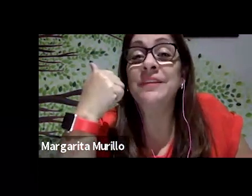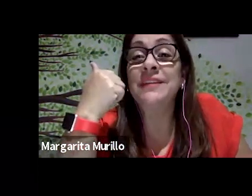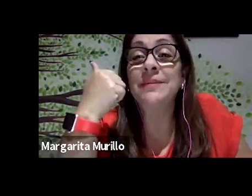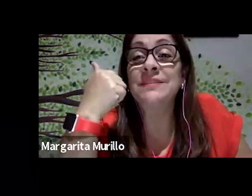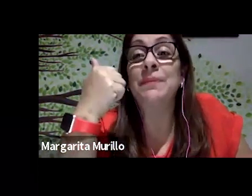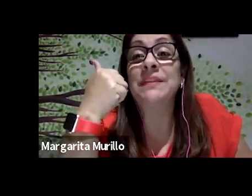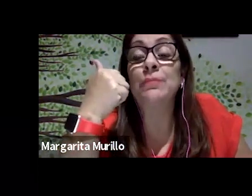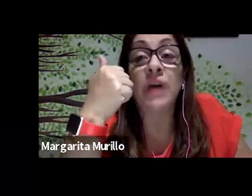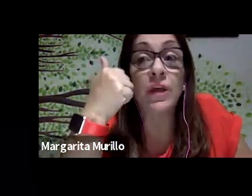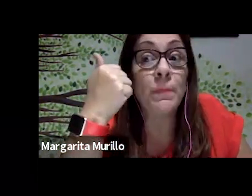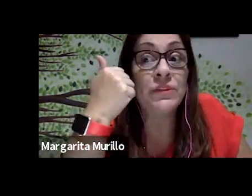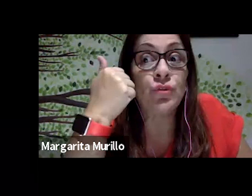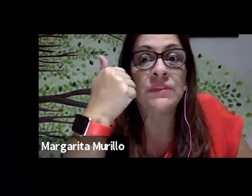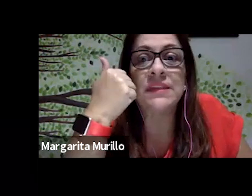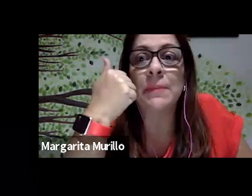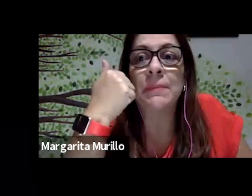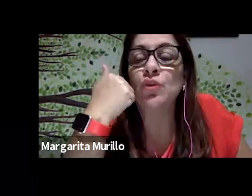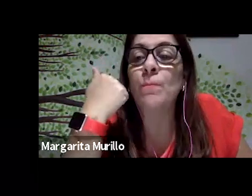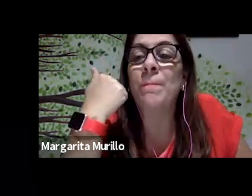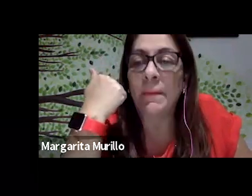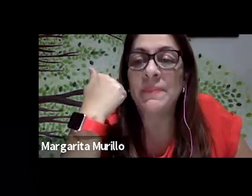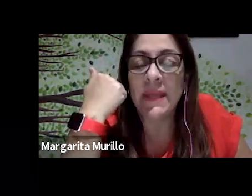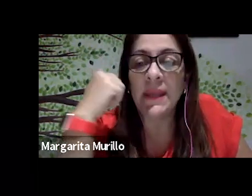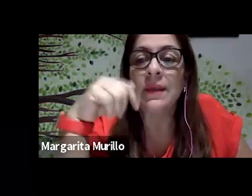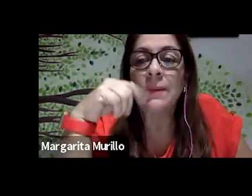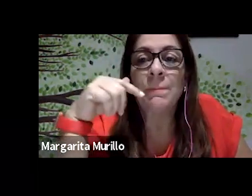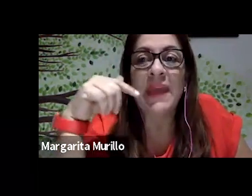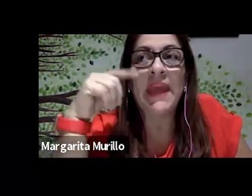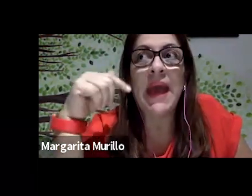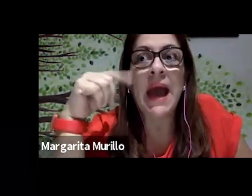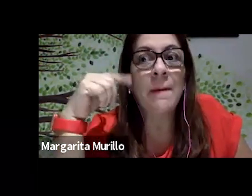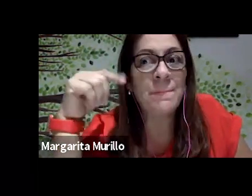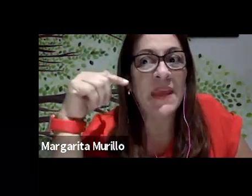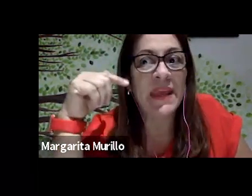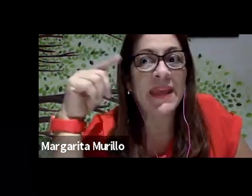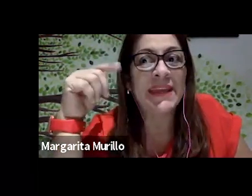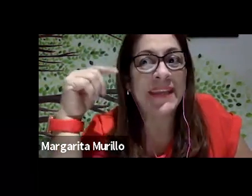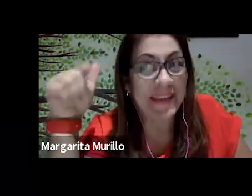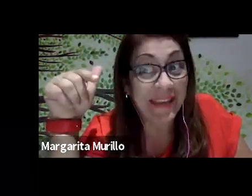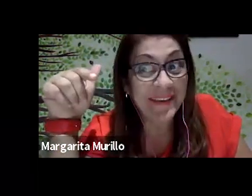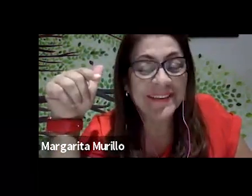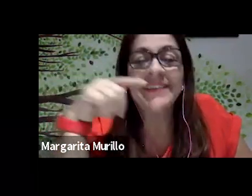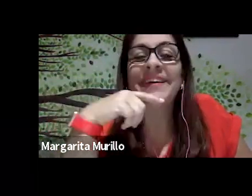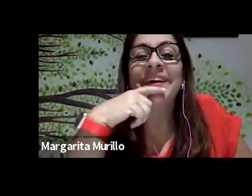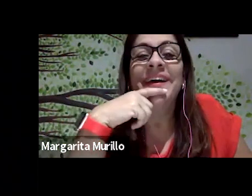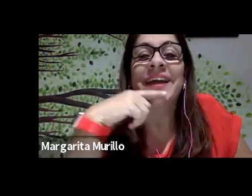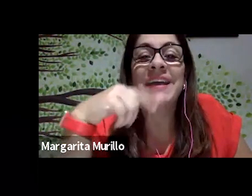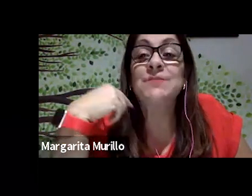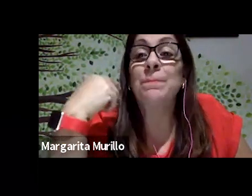aumentar sus actividades recreativas y aprendemos hay un método que se llama método bapne ve a pne